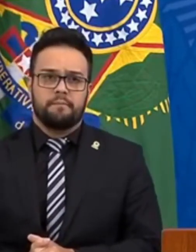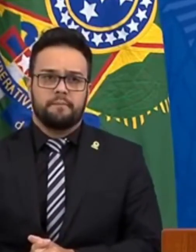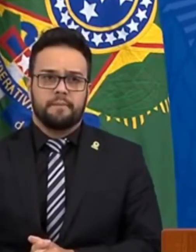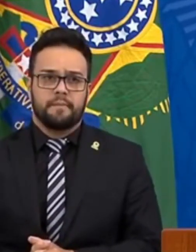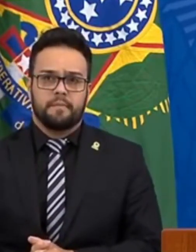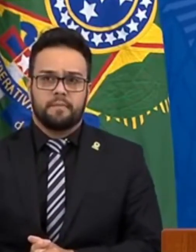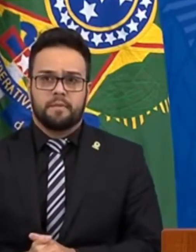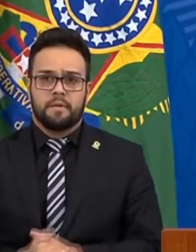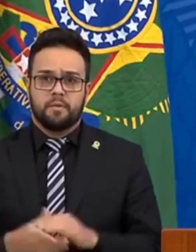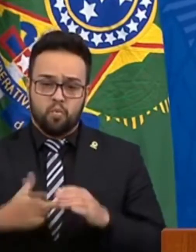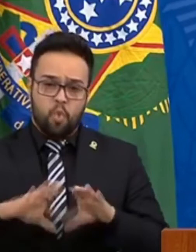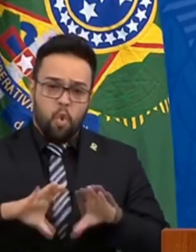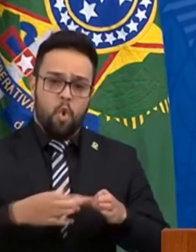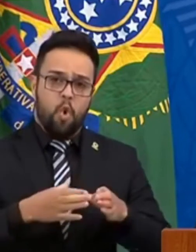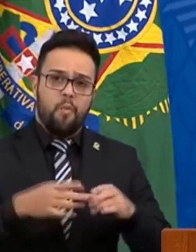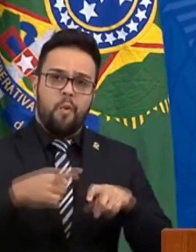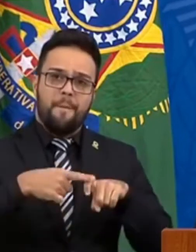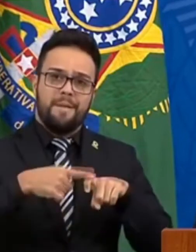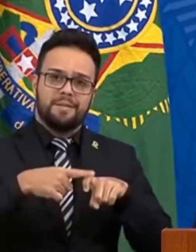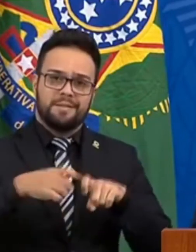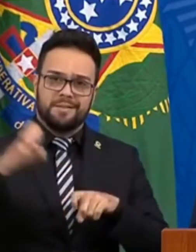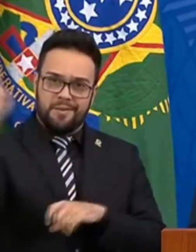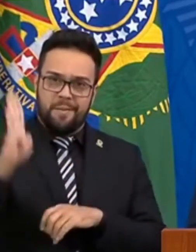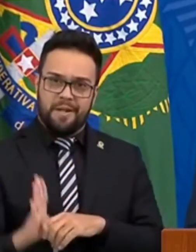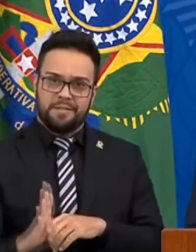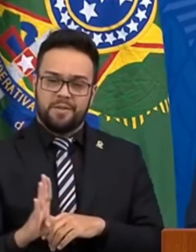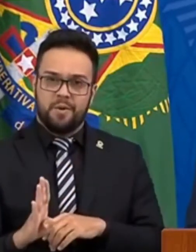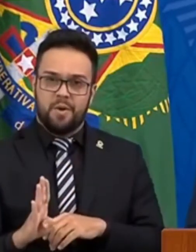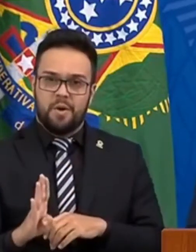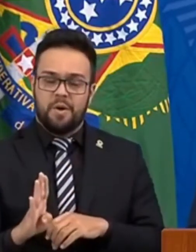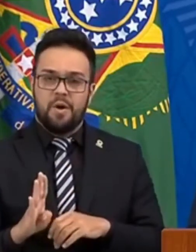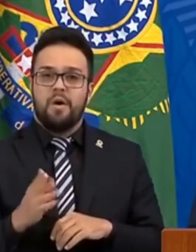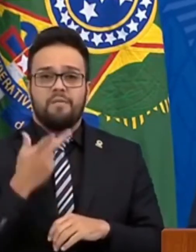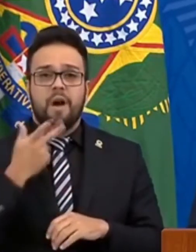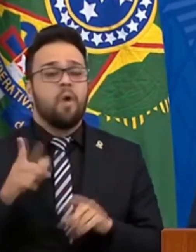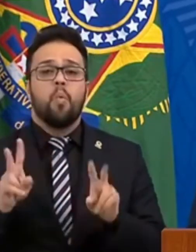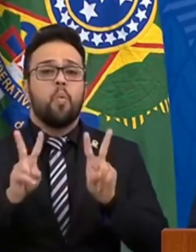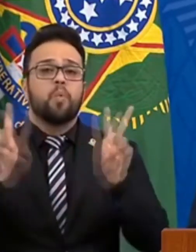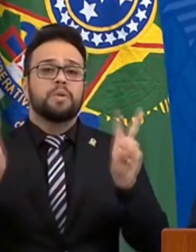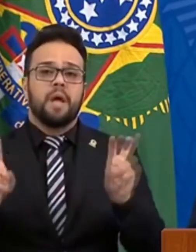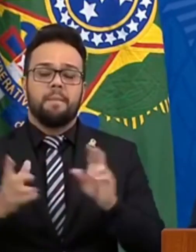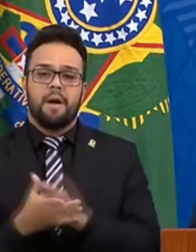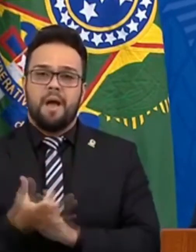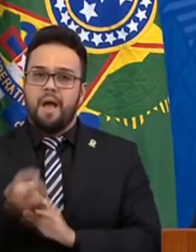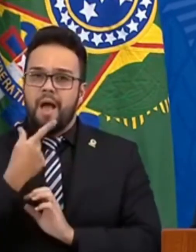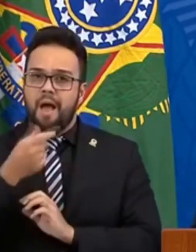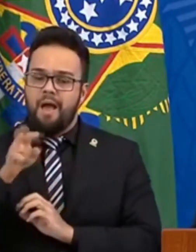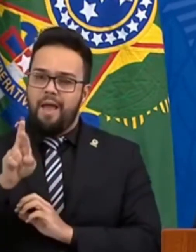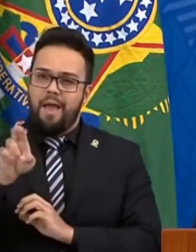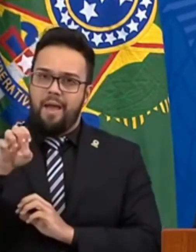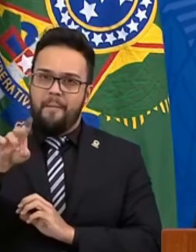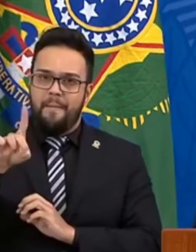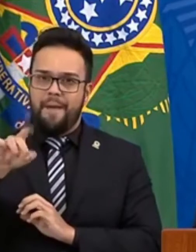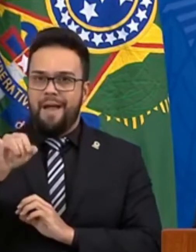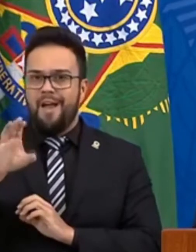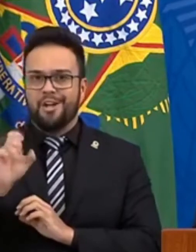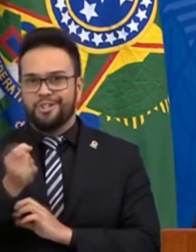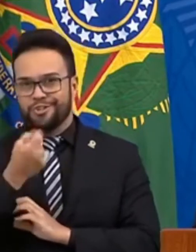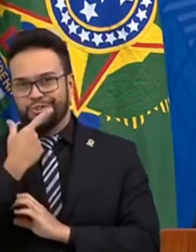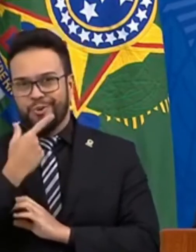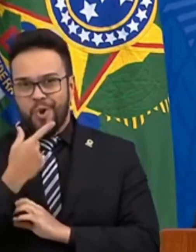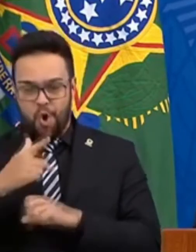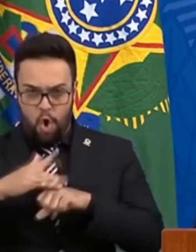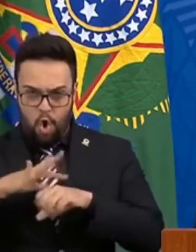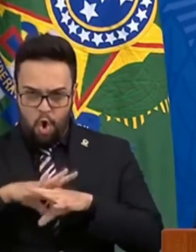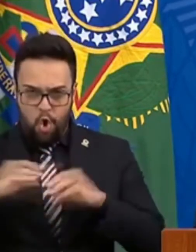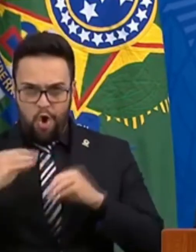o show de medicina brasileira o que o remédio para curar um paciente não pode ter